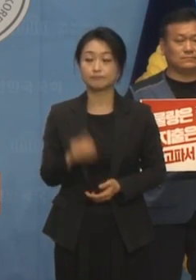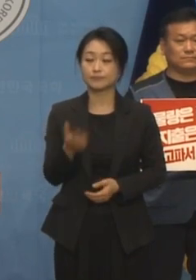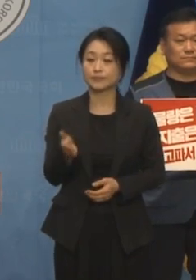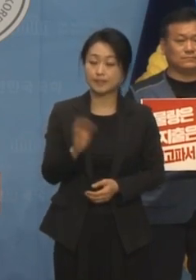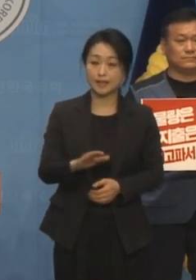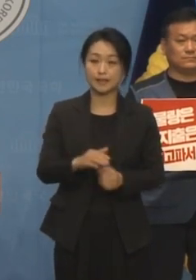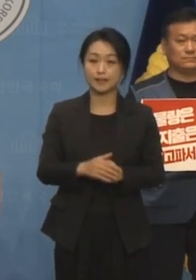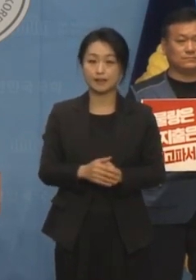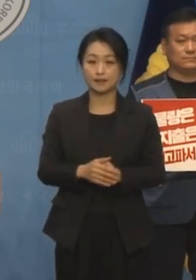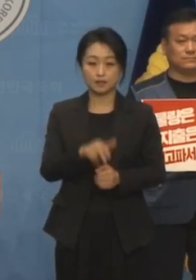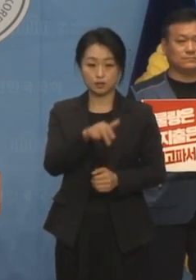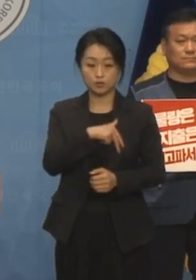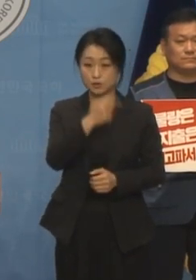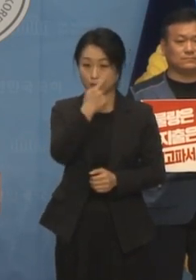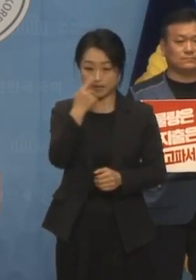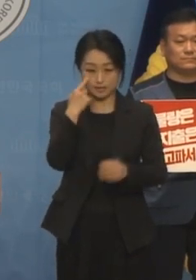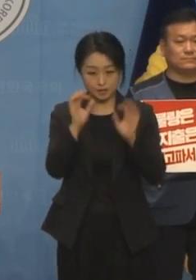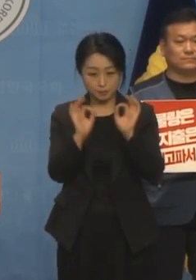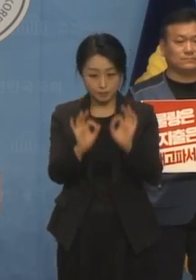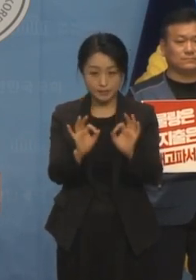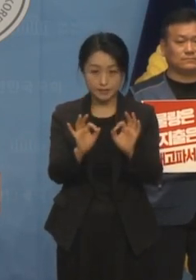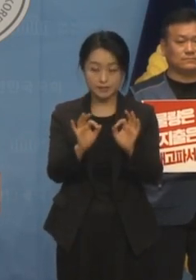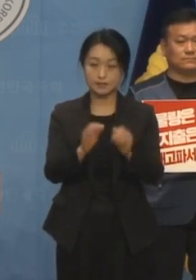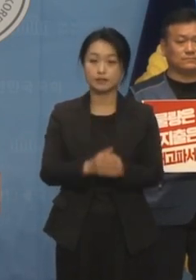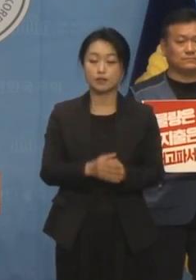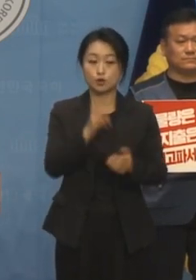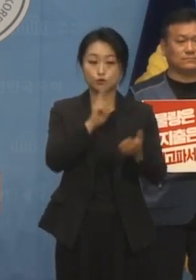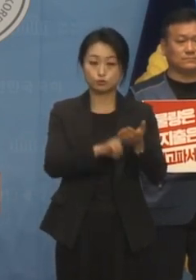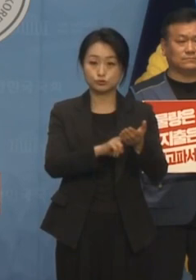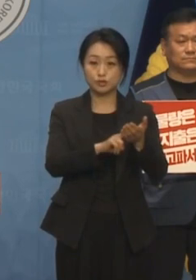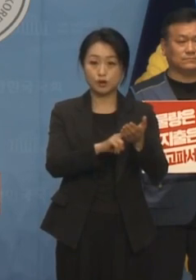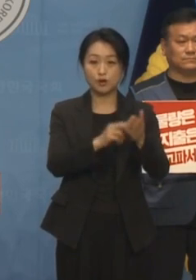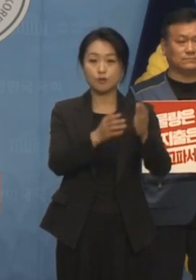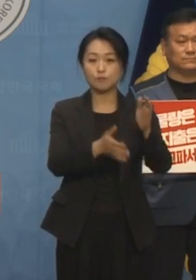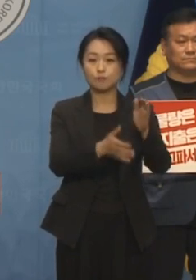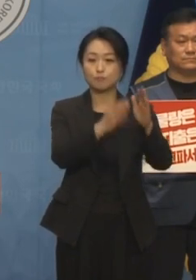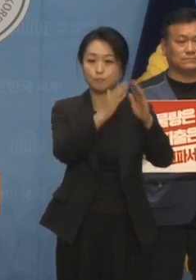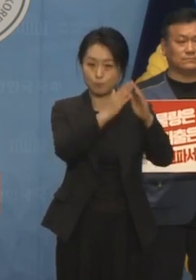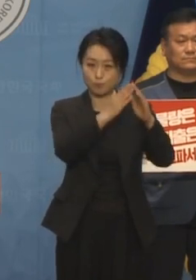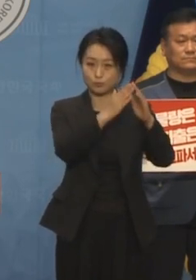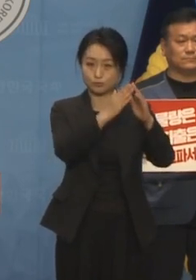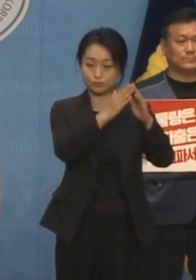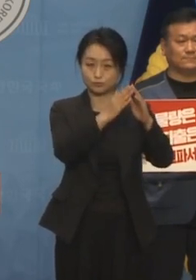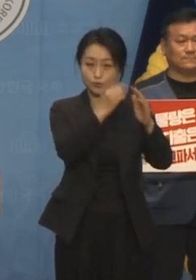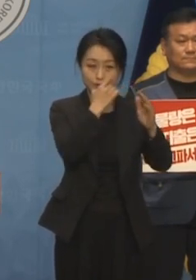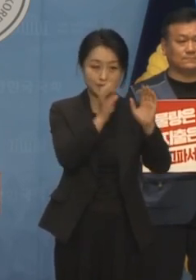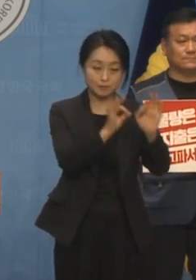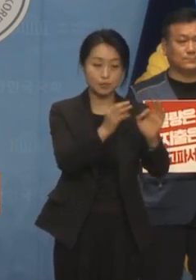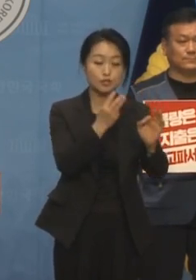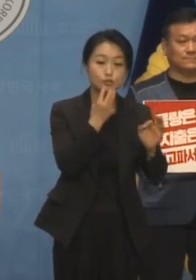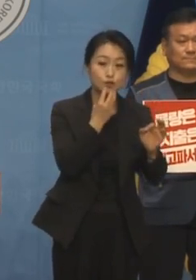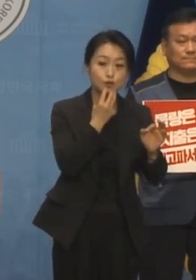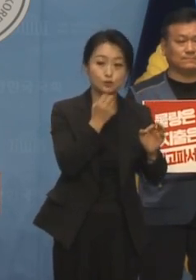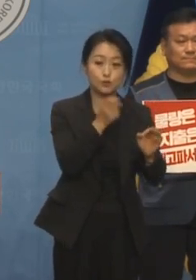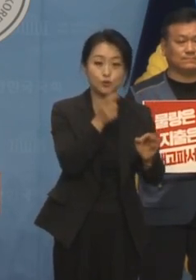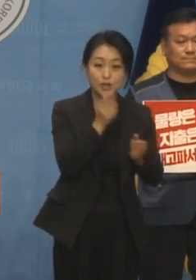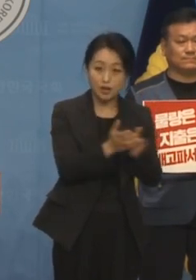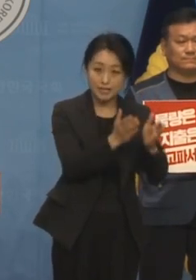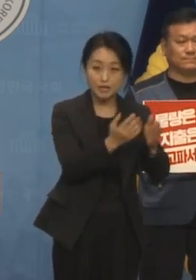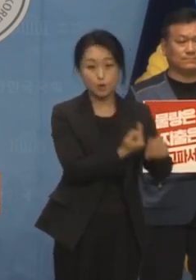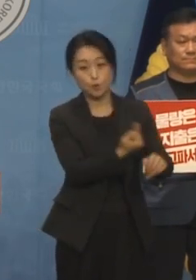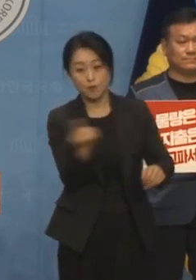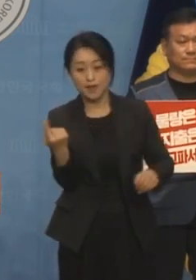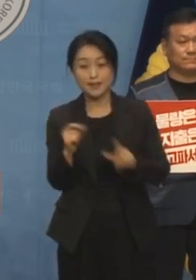그런데 저희 의원실에서 우정사업본부에서 받은 자료를 보면 서울과 경인청을 제외한